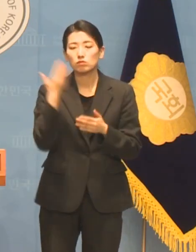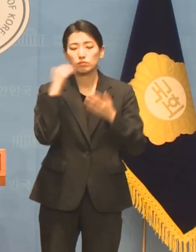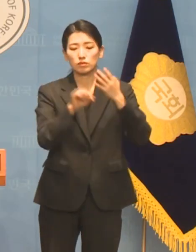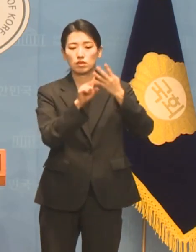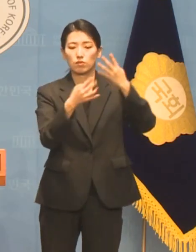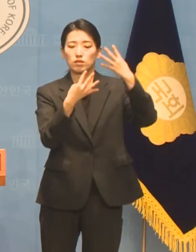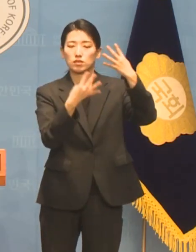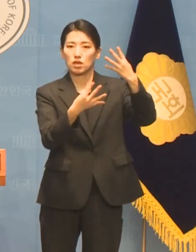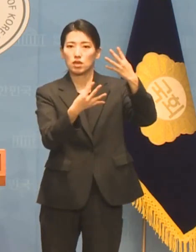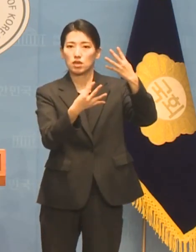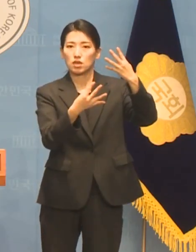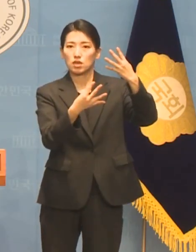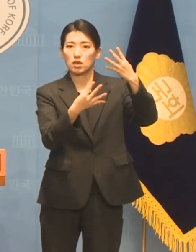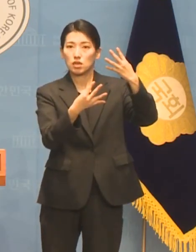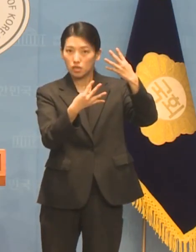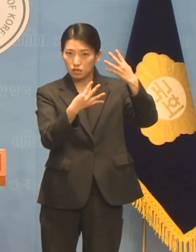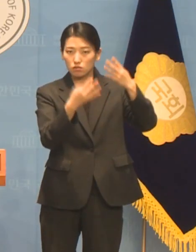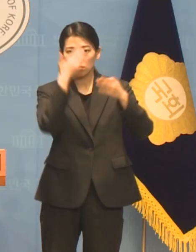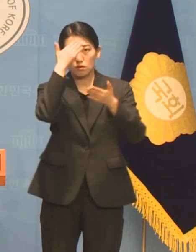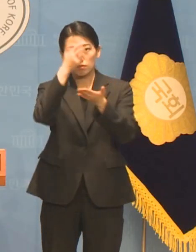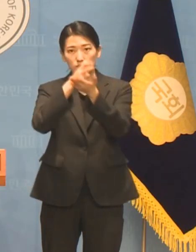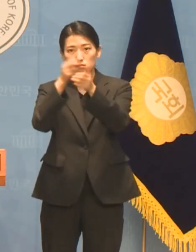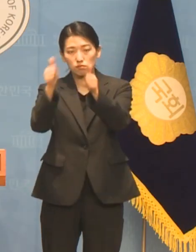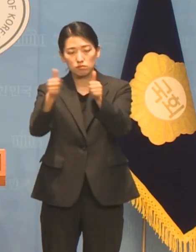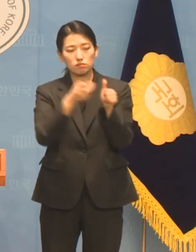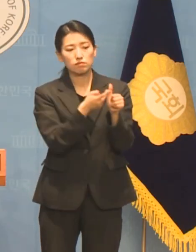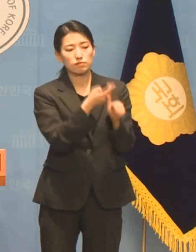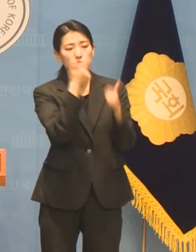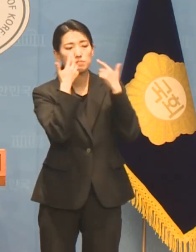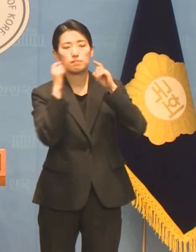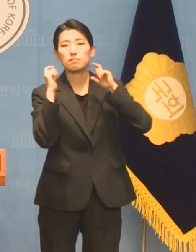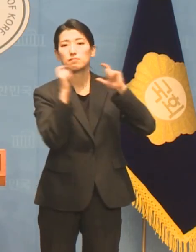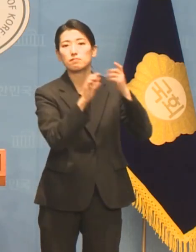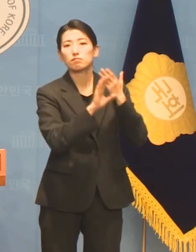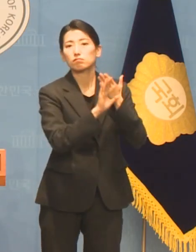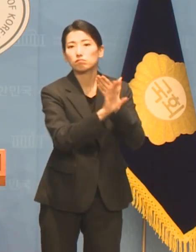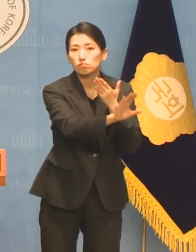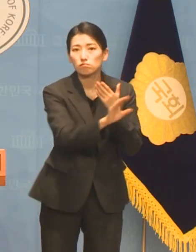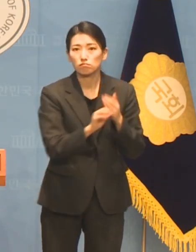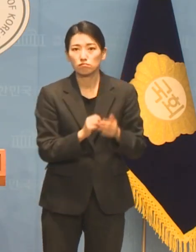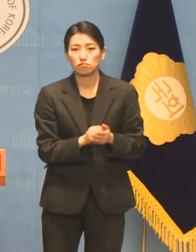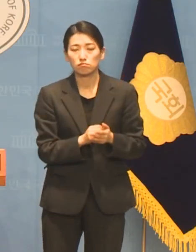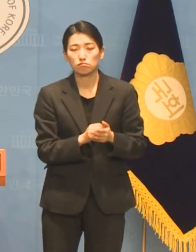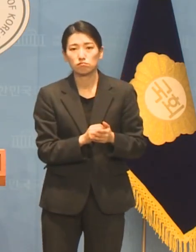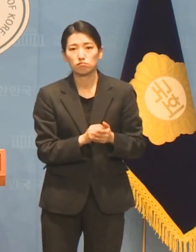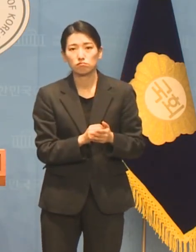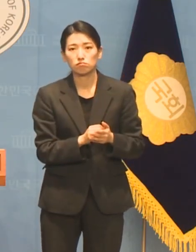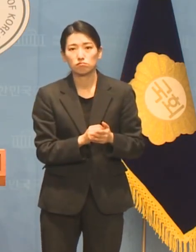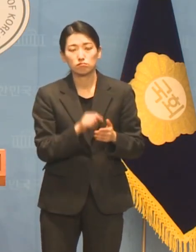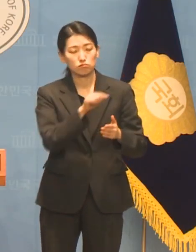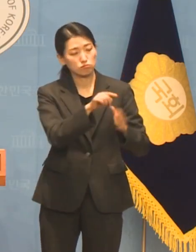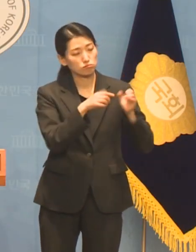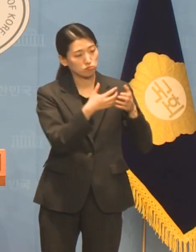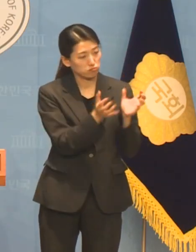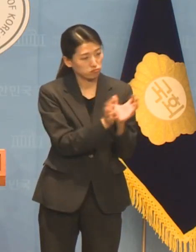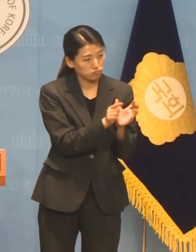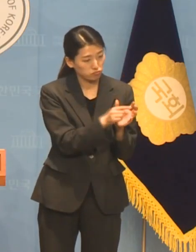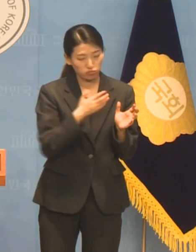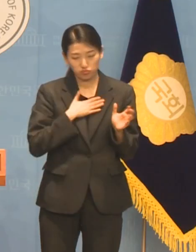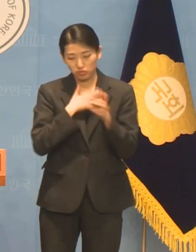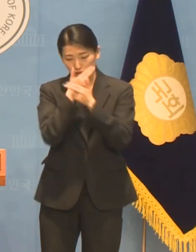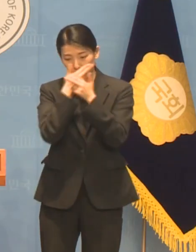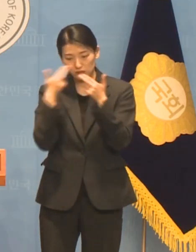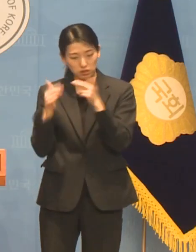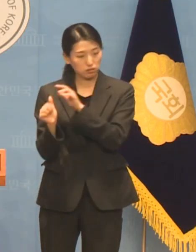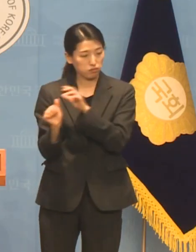4일 헌법재판소의 윤석열 탄핵 인용 결정으로 인해 국민의힘이 우리 당과 이재명 대표 등을 언급한 각종 허위